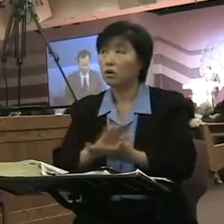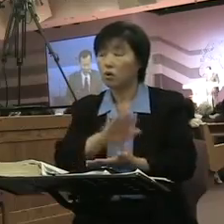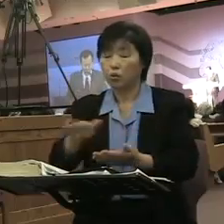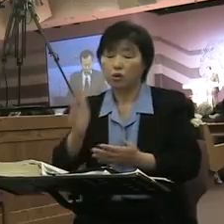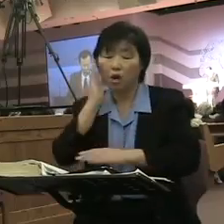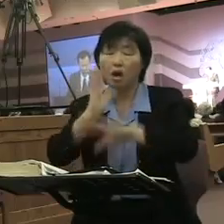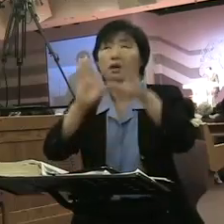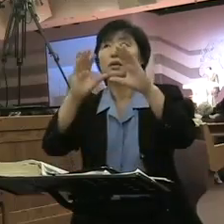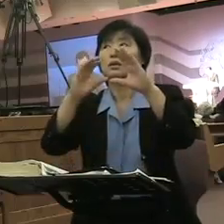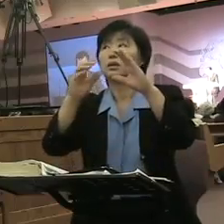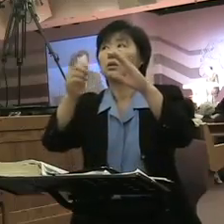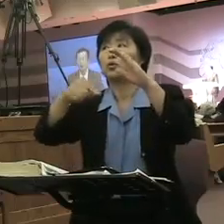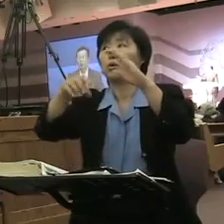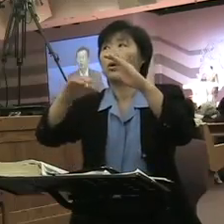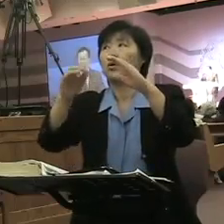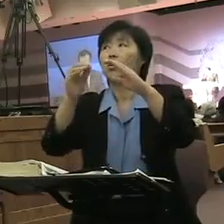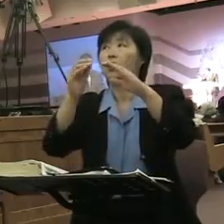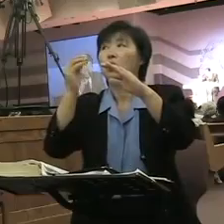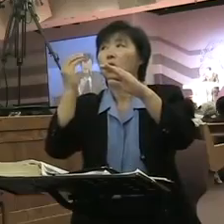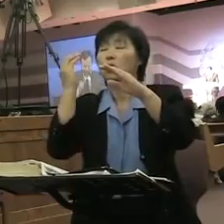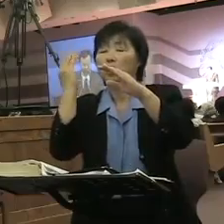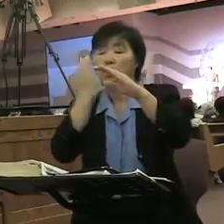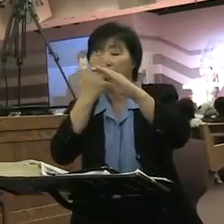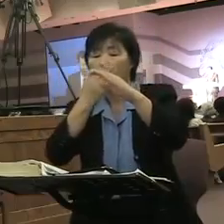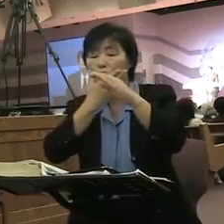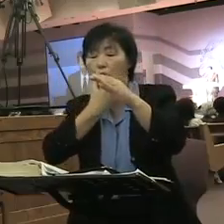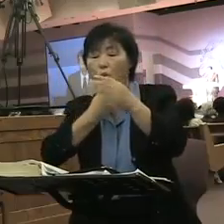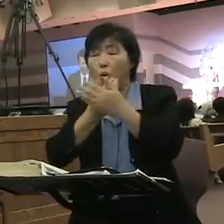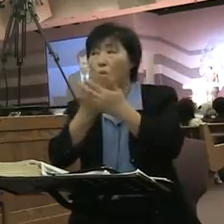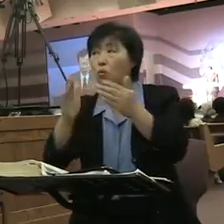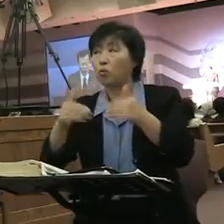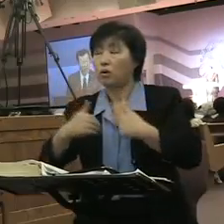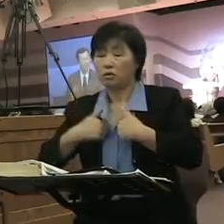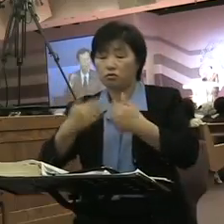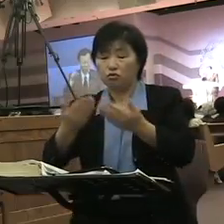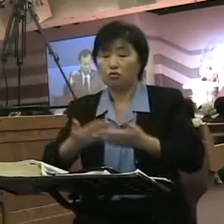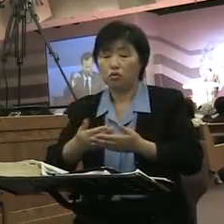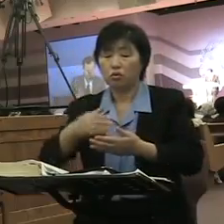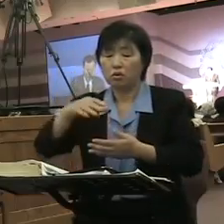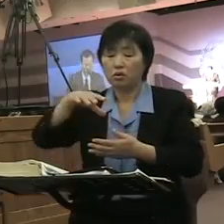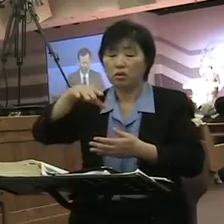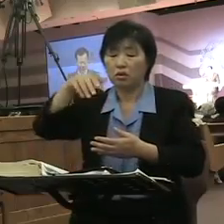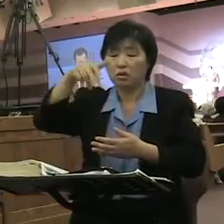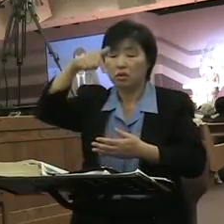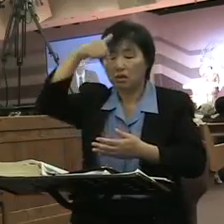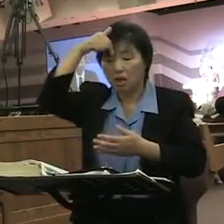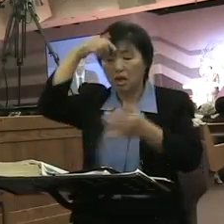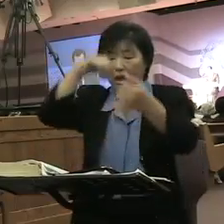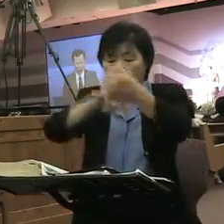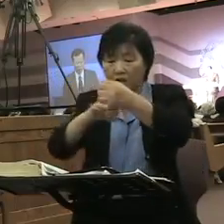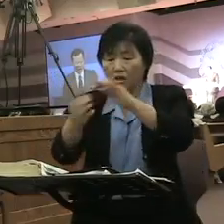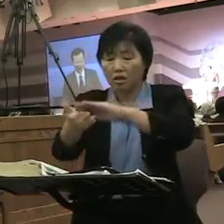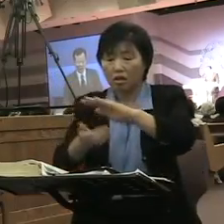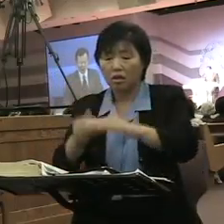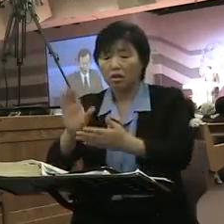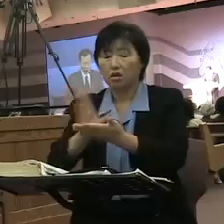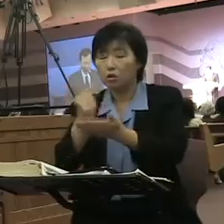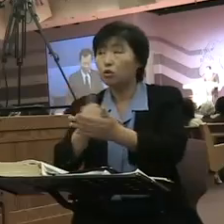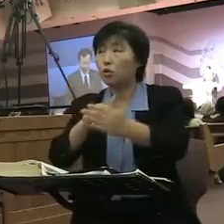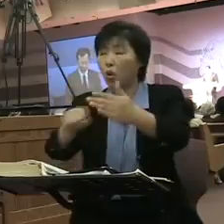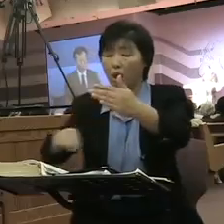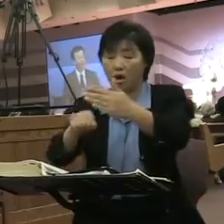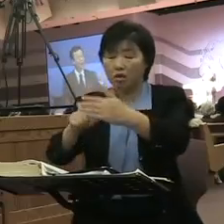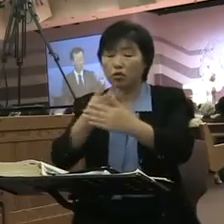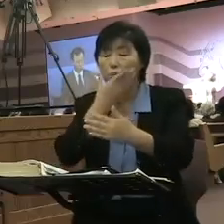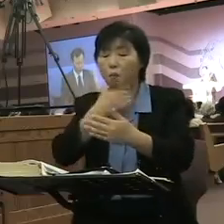하늘에 속한 모든 신령한 복으로 우리에게 복 주셨다. 창세전에 우리를 그리스도 안에서 택해 주셨다. 주님 안에서